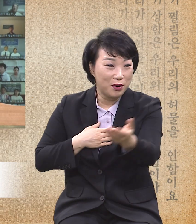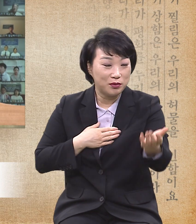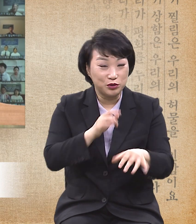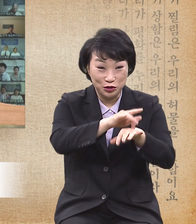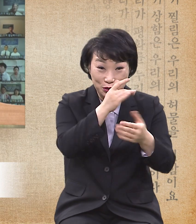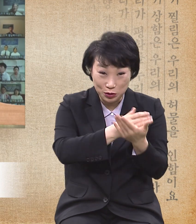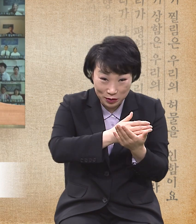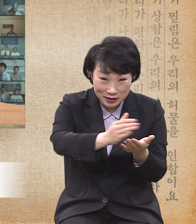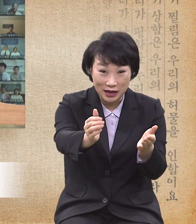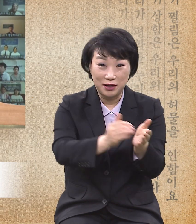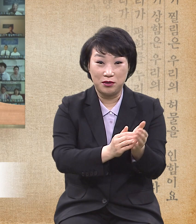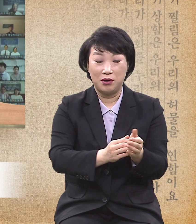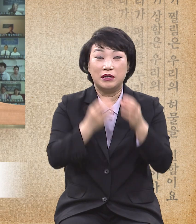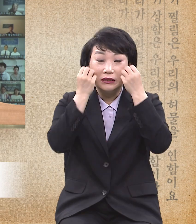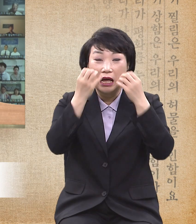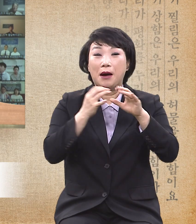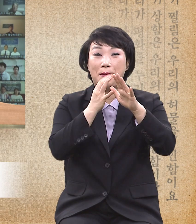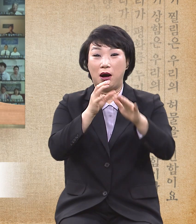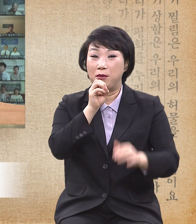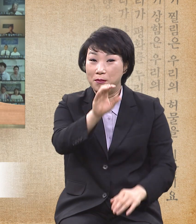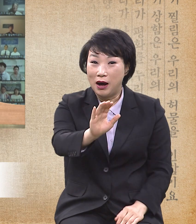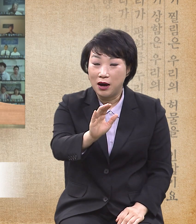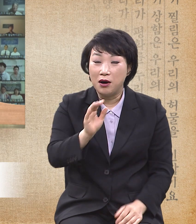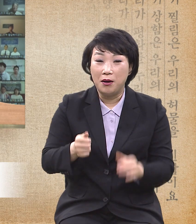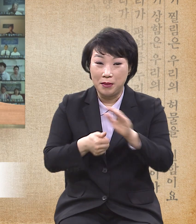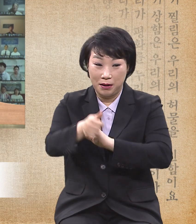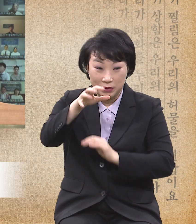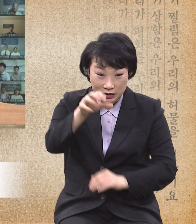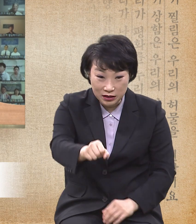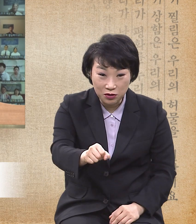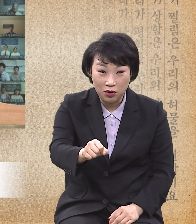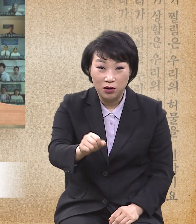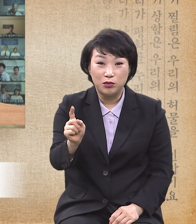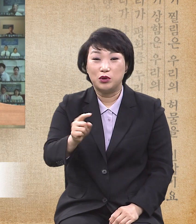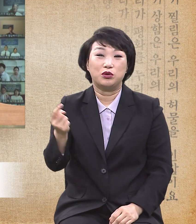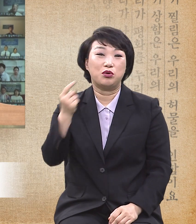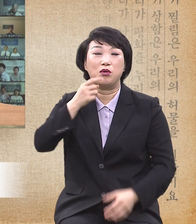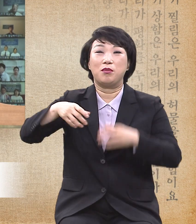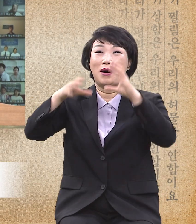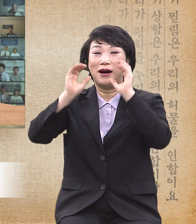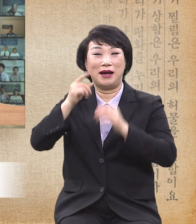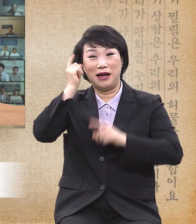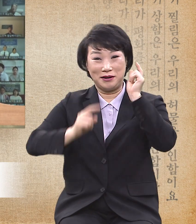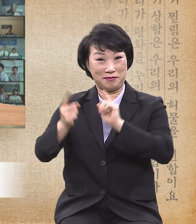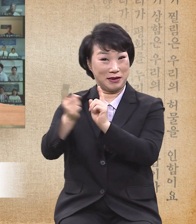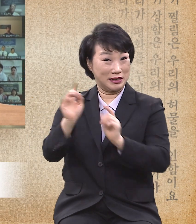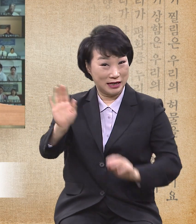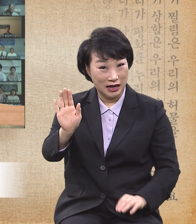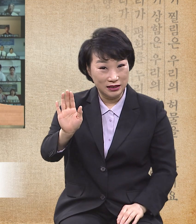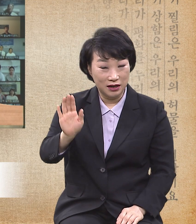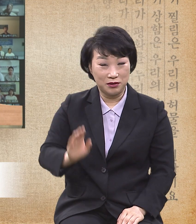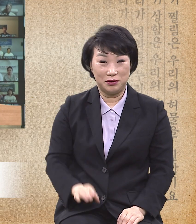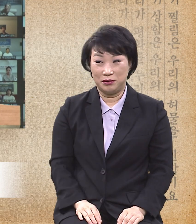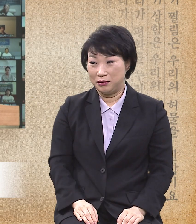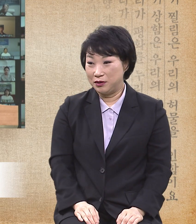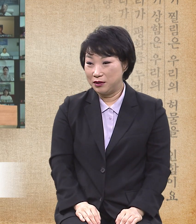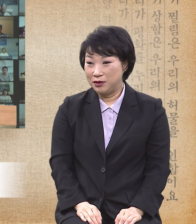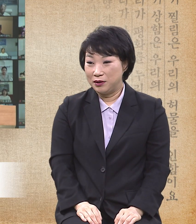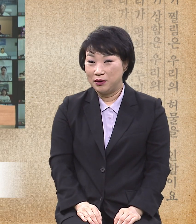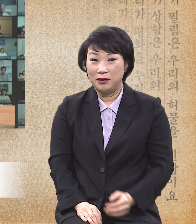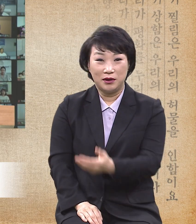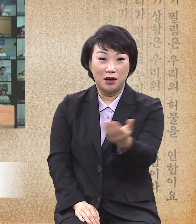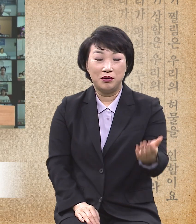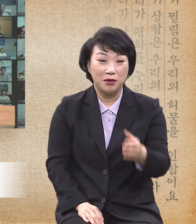귀신 쫓아내고 새방언을 말하고 뱀을 짚고 무슨 독을 마시지라도 여러분 해를 받지